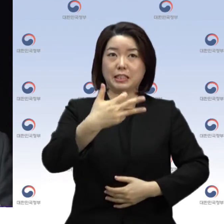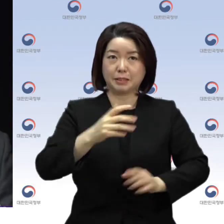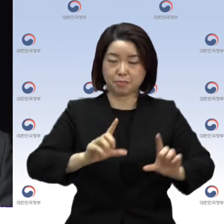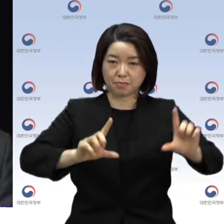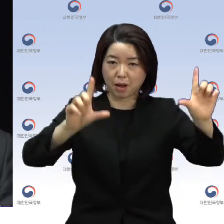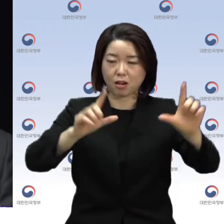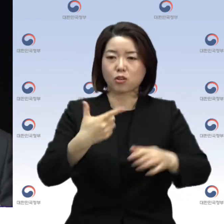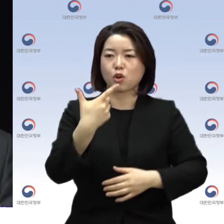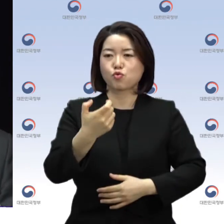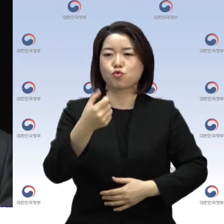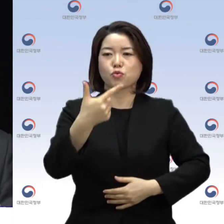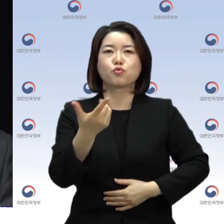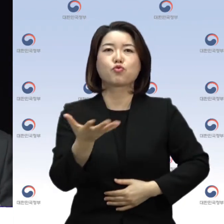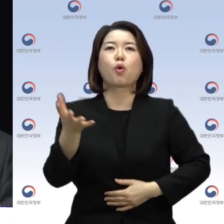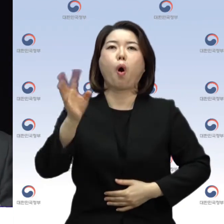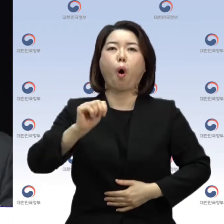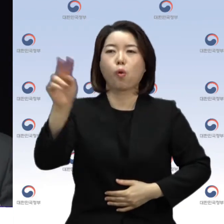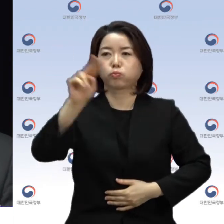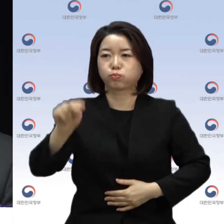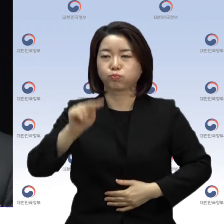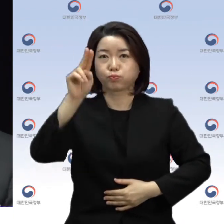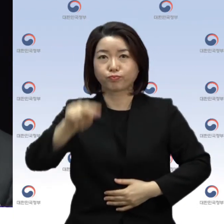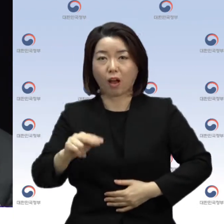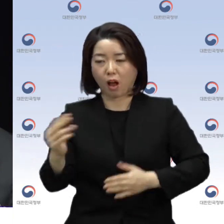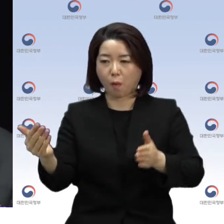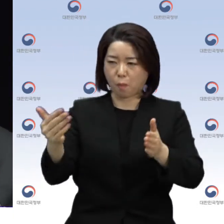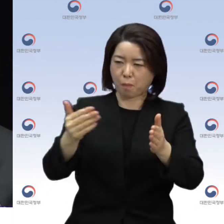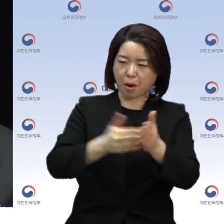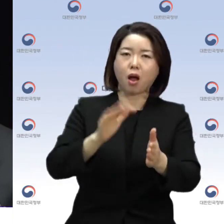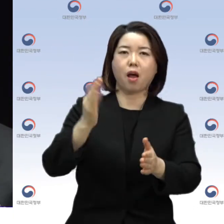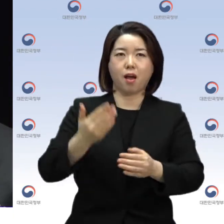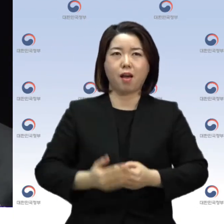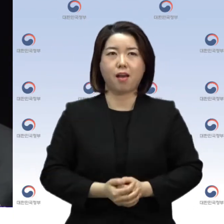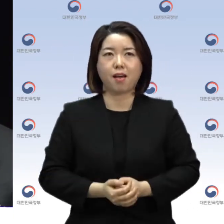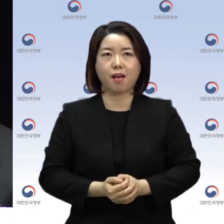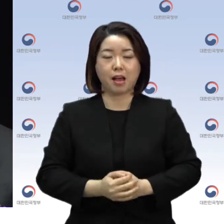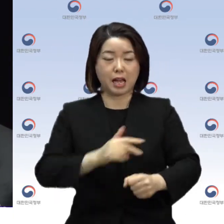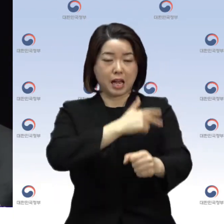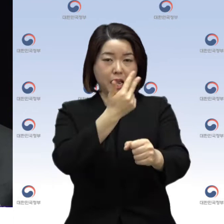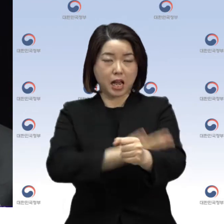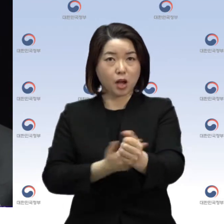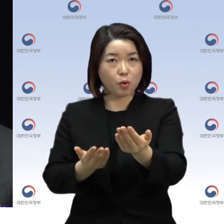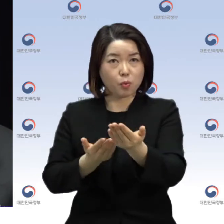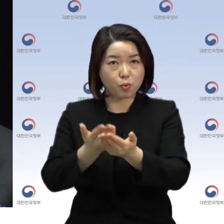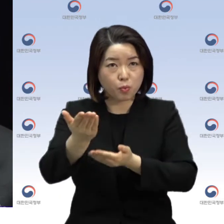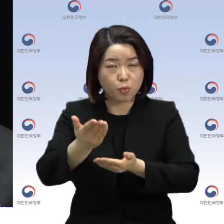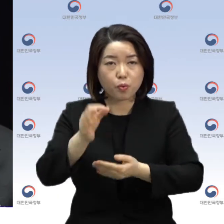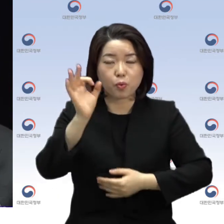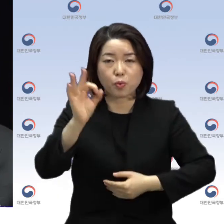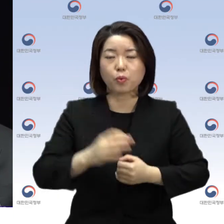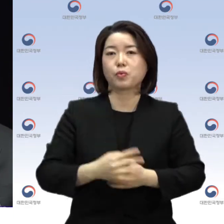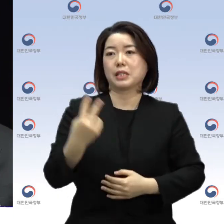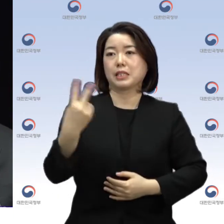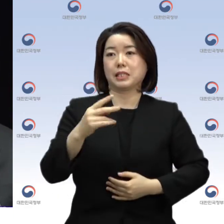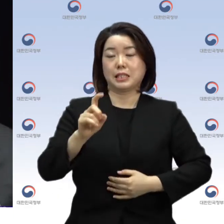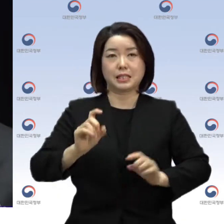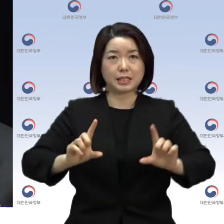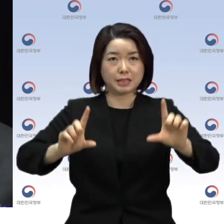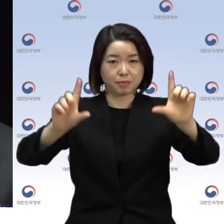2018년에는 66억 달러에 이르렀습니다. 저작권 수출액은 2010년만